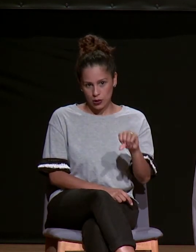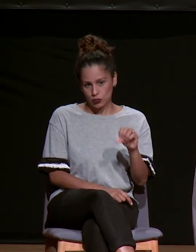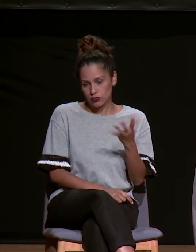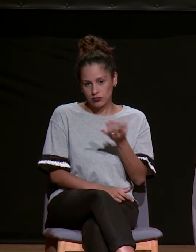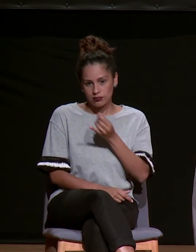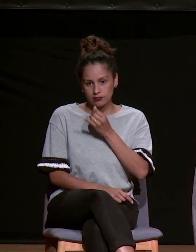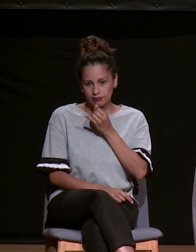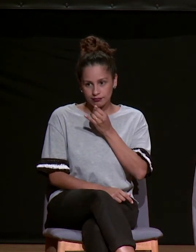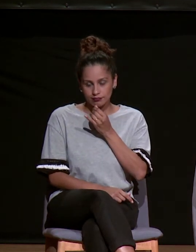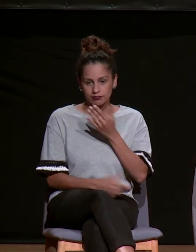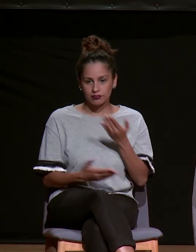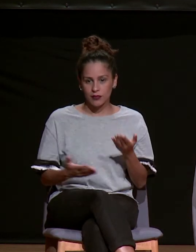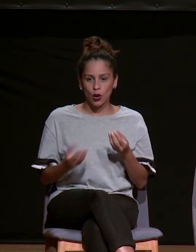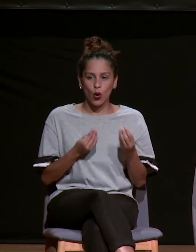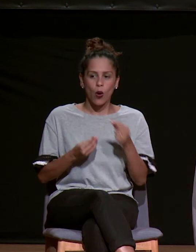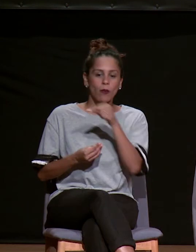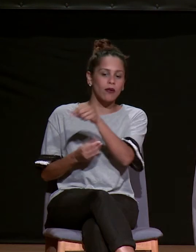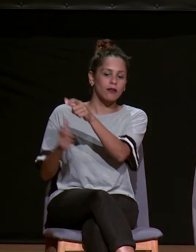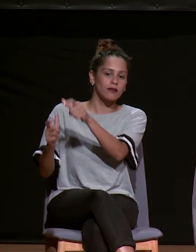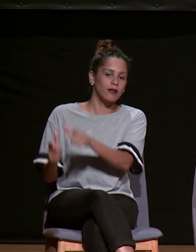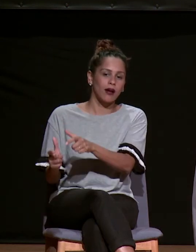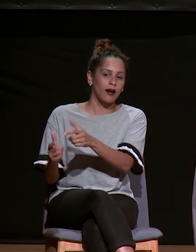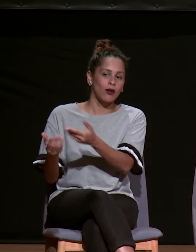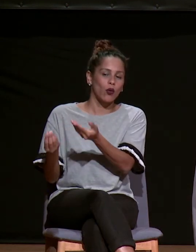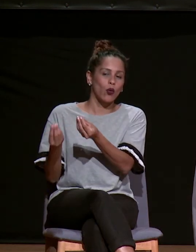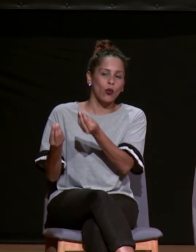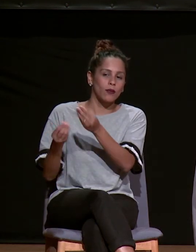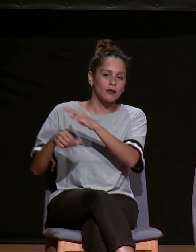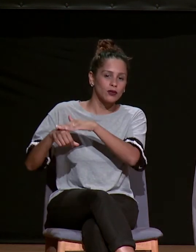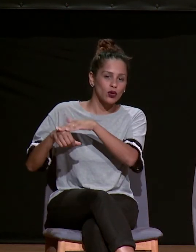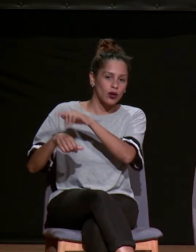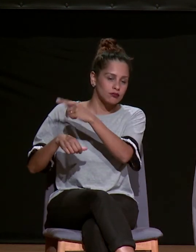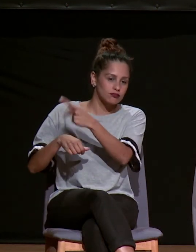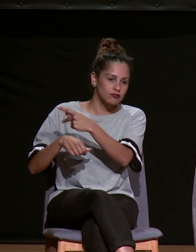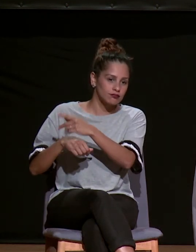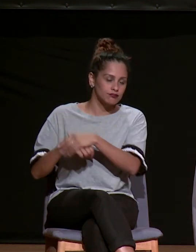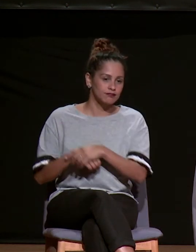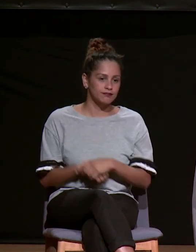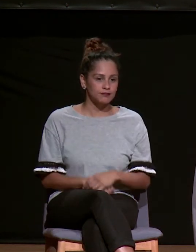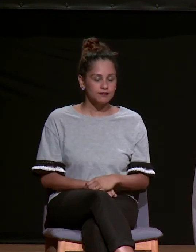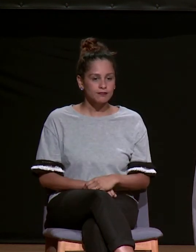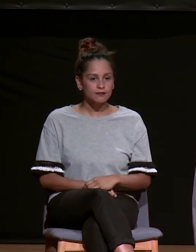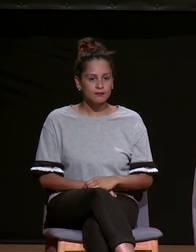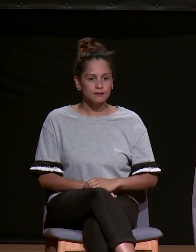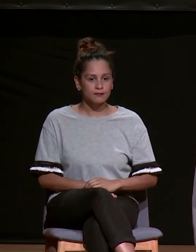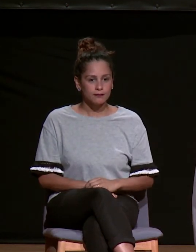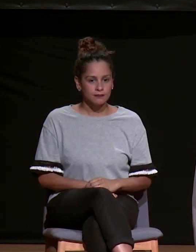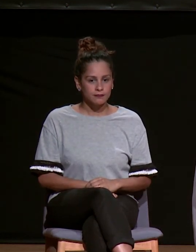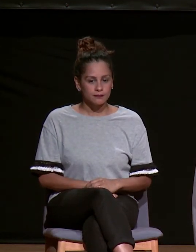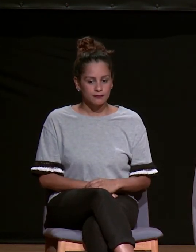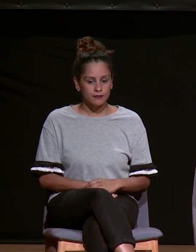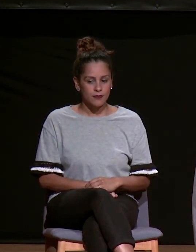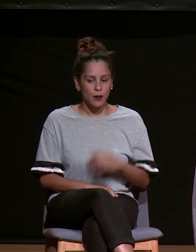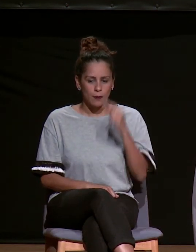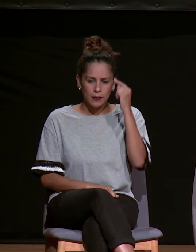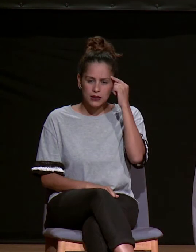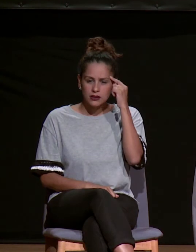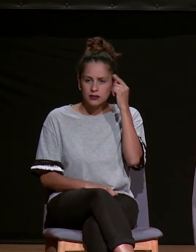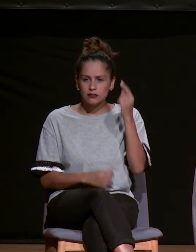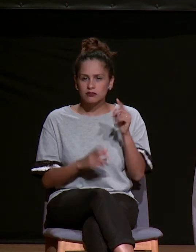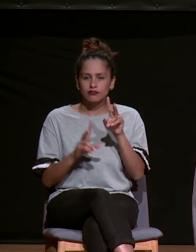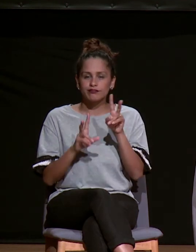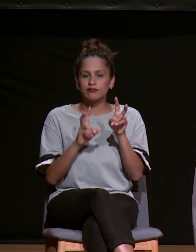funciona em Palheireiros, né? Então, pensando nisso, eu acho que sobre